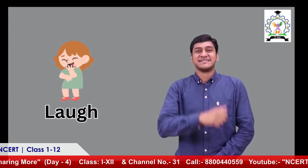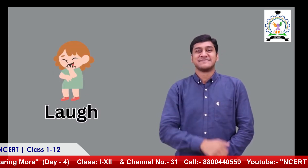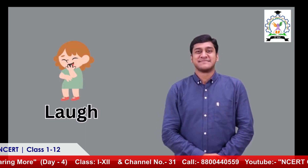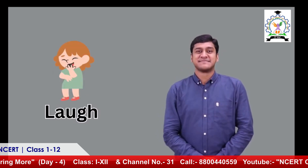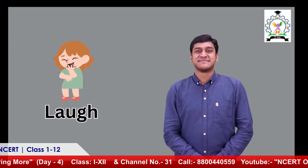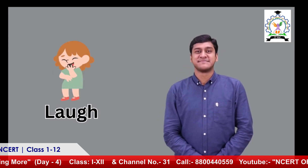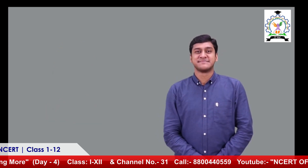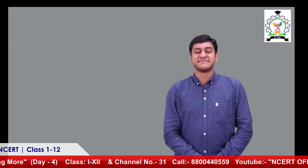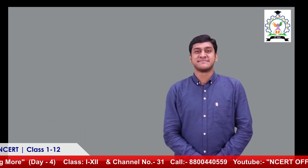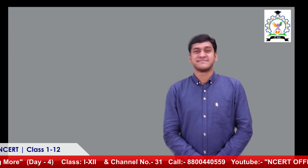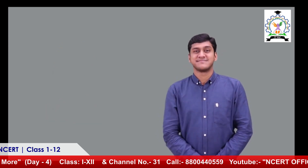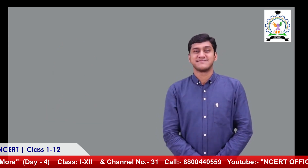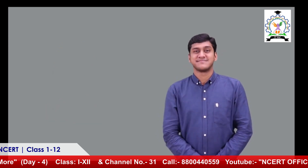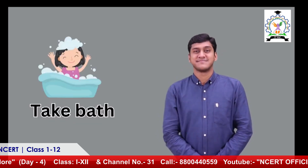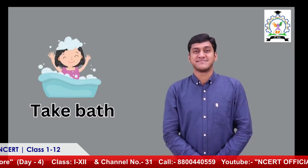हंसना,